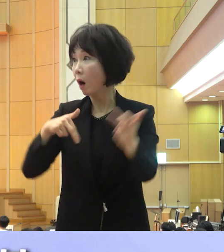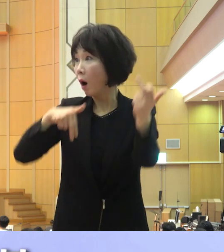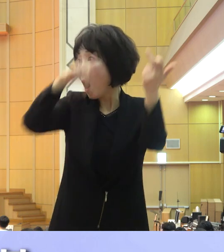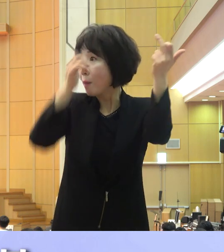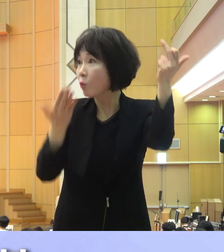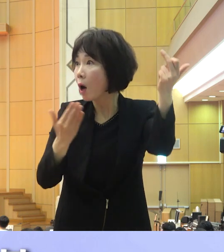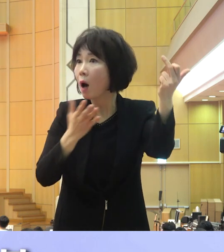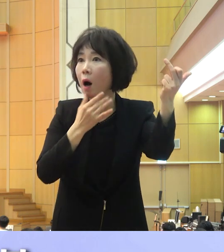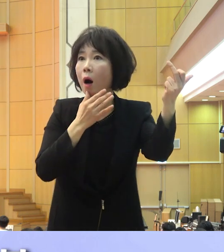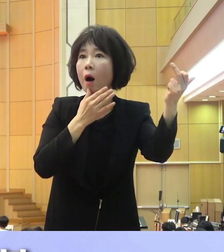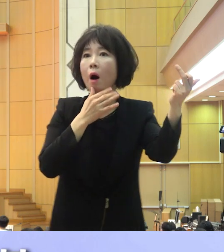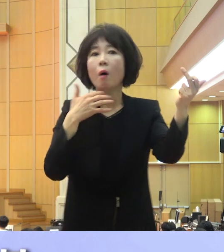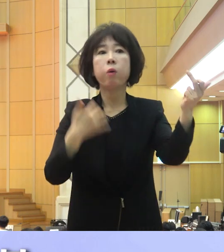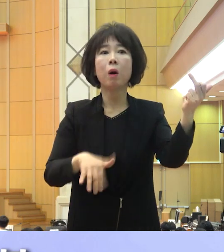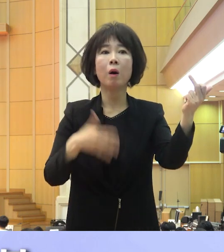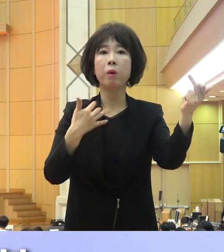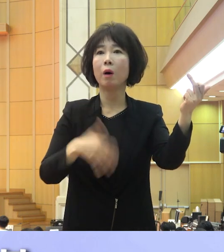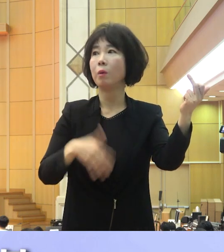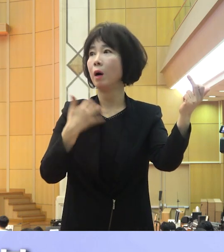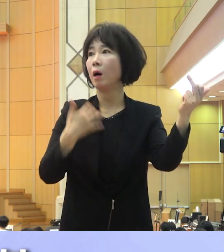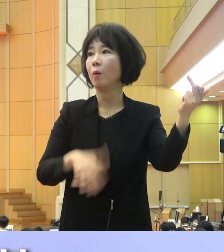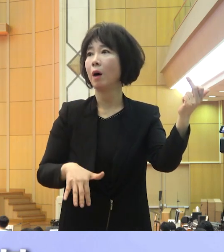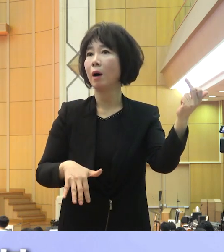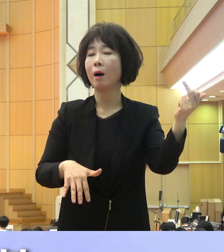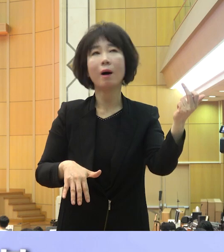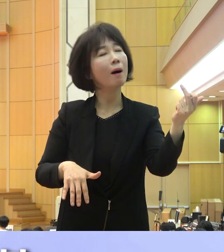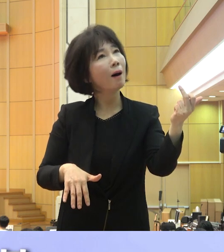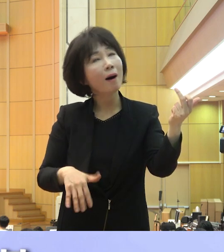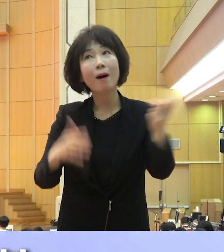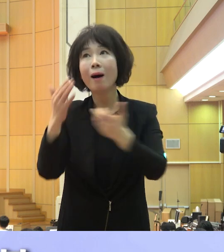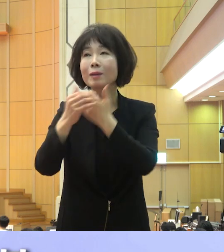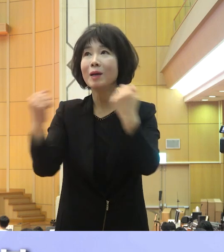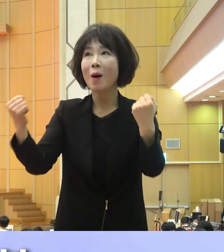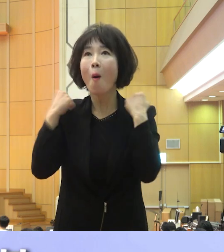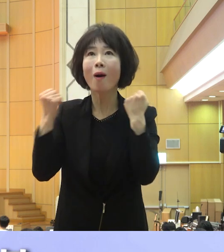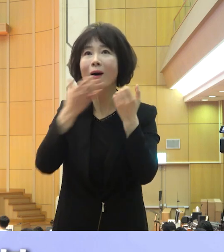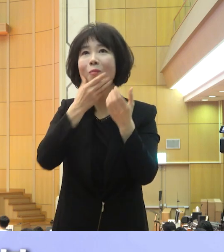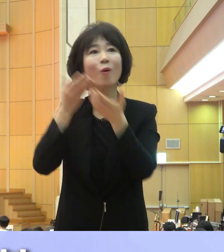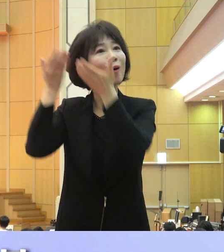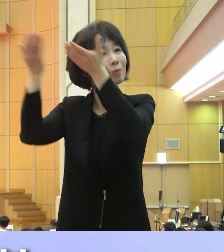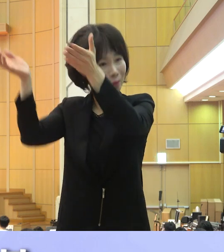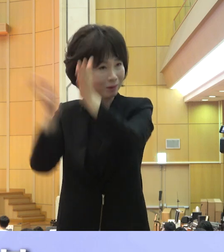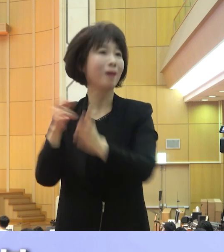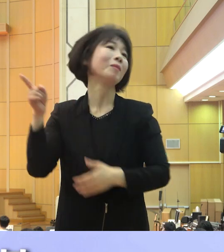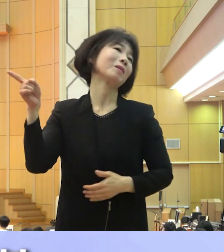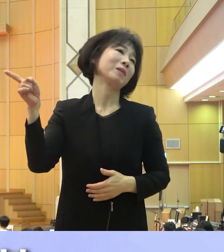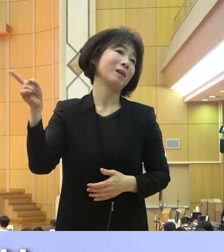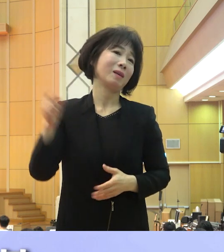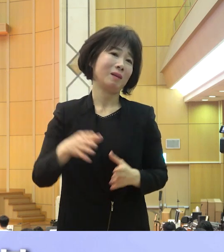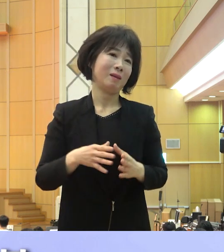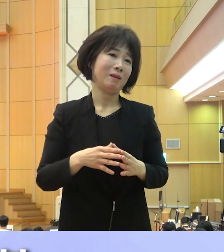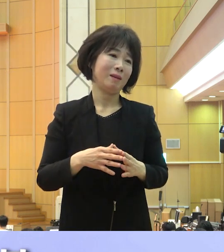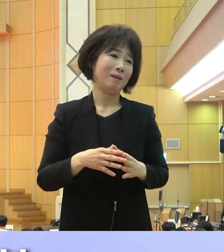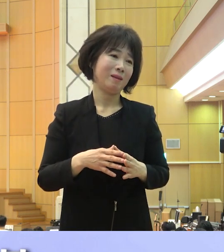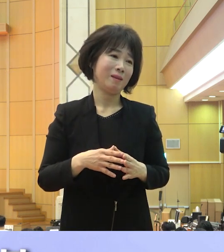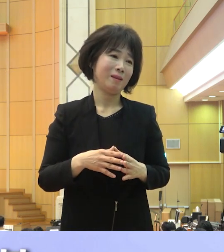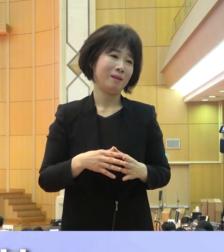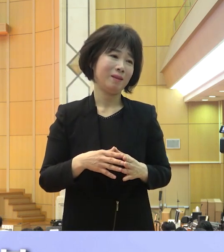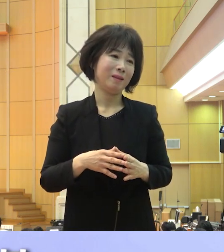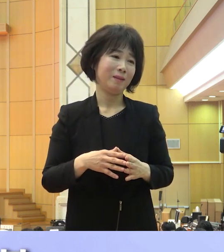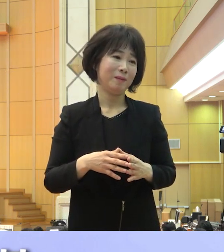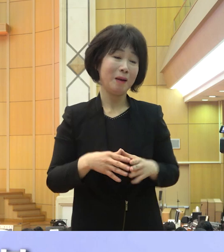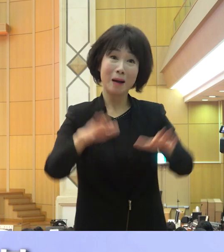이거야. 이것만 보더라도 대단한 건강 아닙니까? 대단한 건강. 내가 지금 저 하늘나라